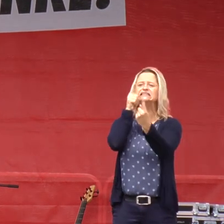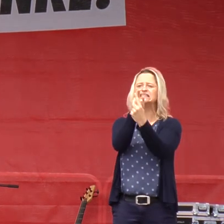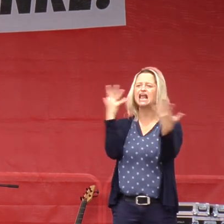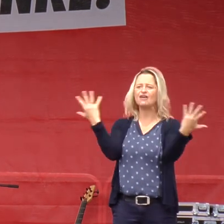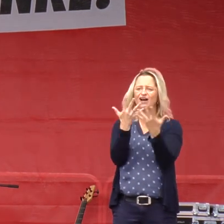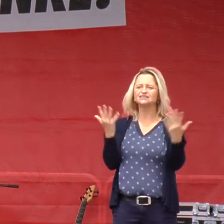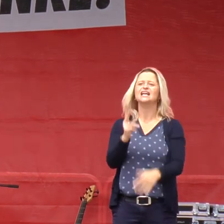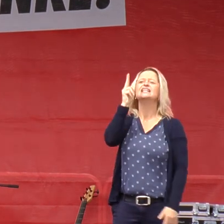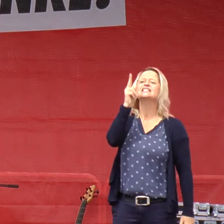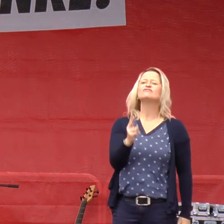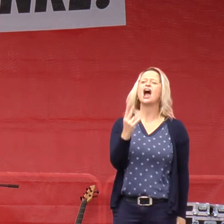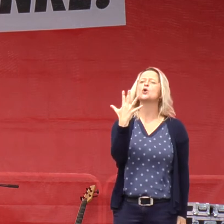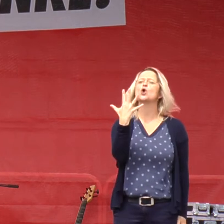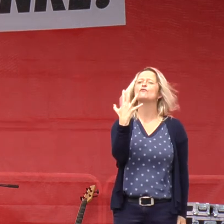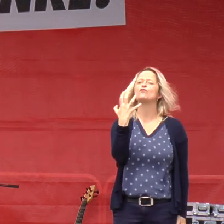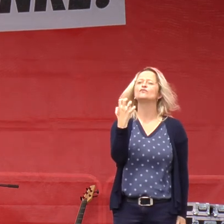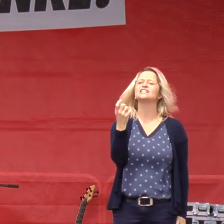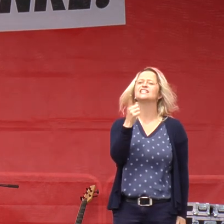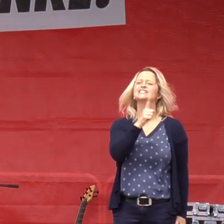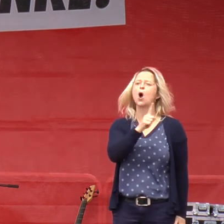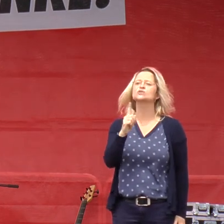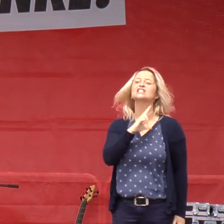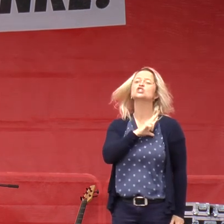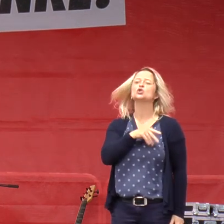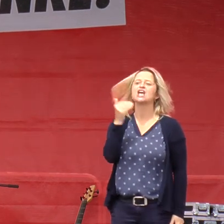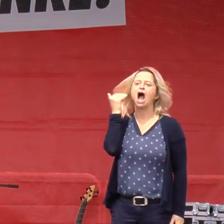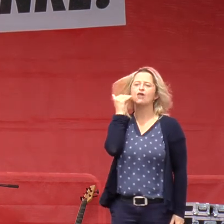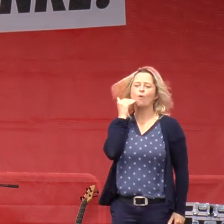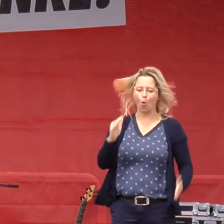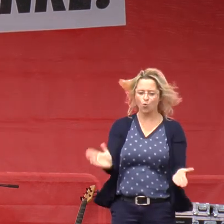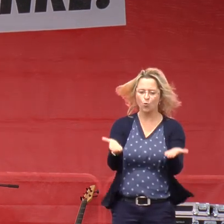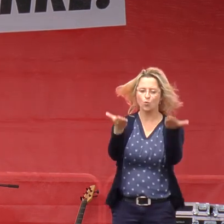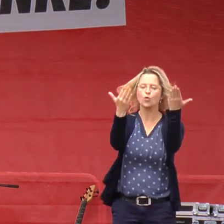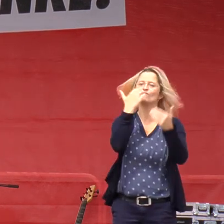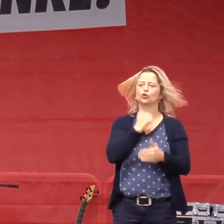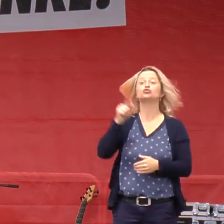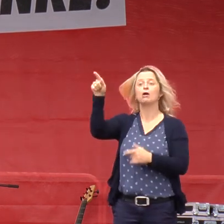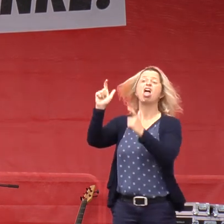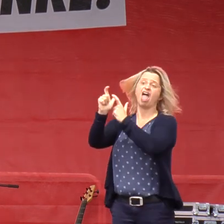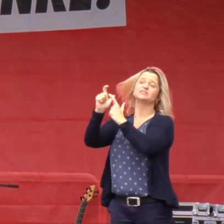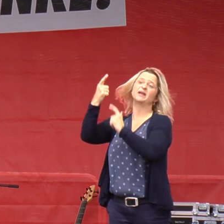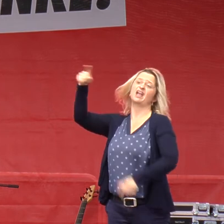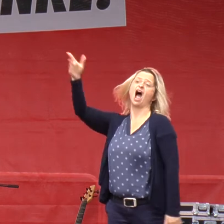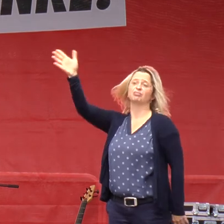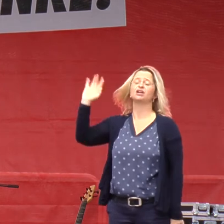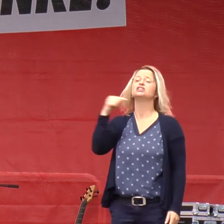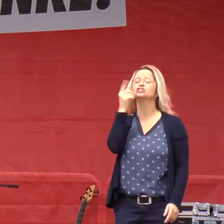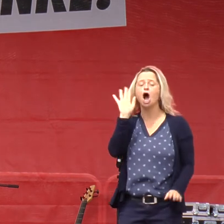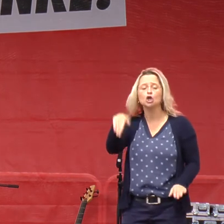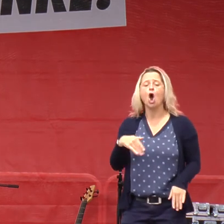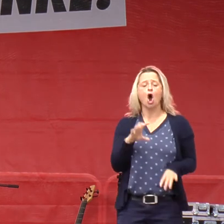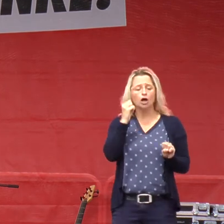250.000 Sozialwohnungen jährlich schaffen, aber nicht wie die SPD oder die anderen, dass man sagt, okay,